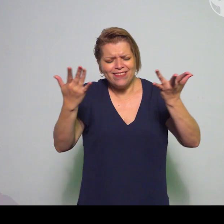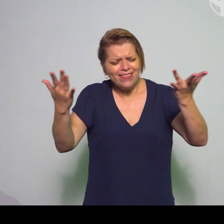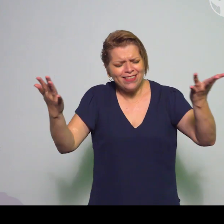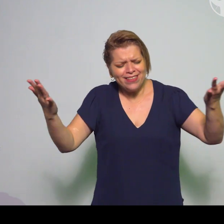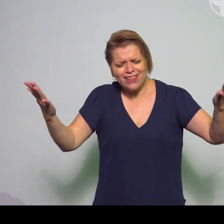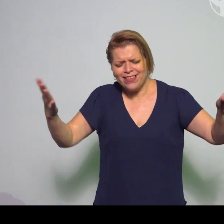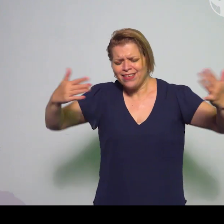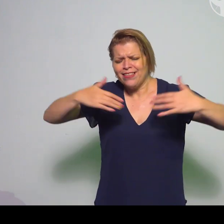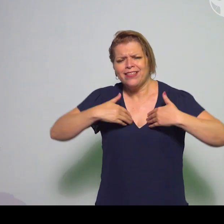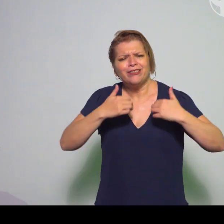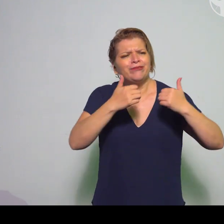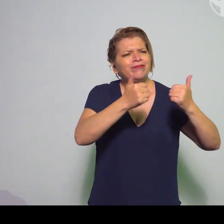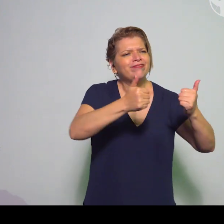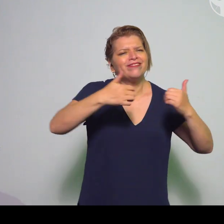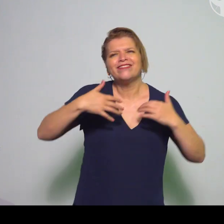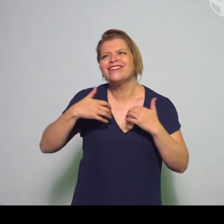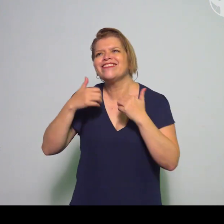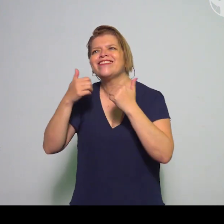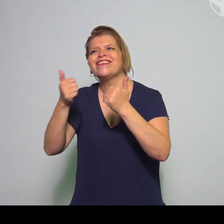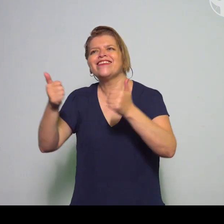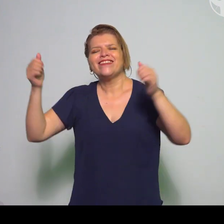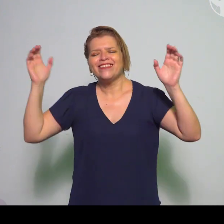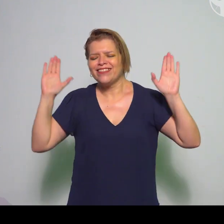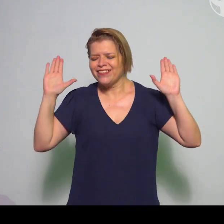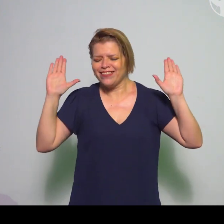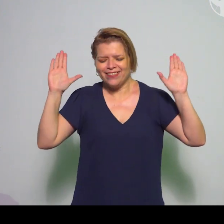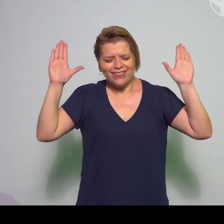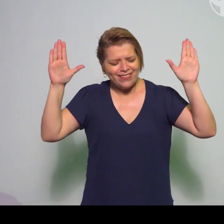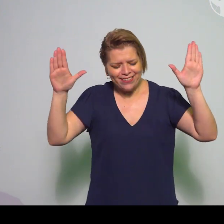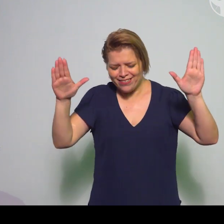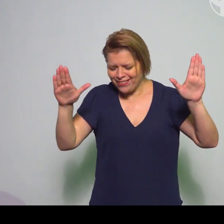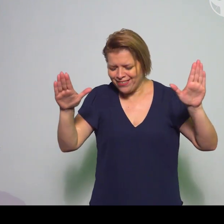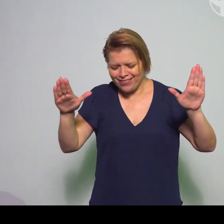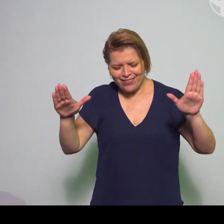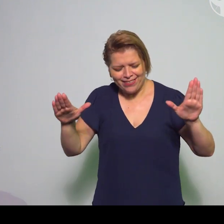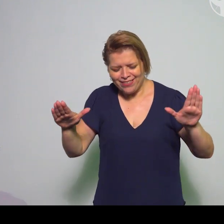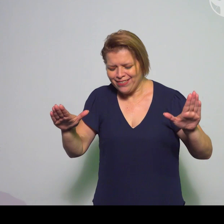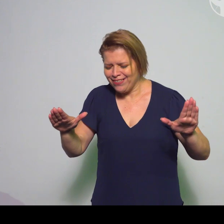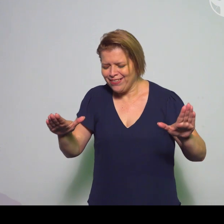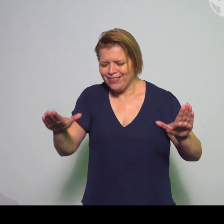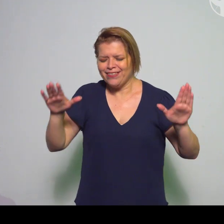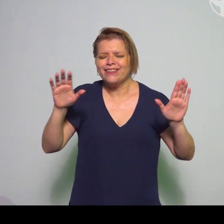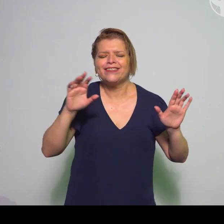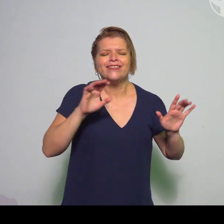trae salida, te adoraré,